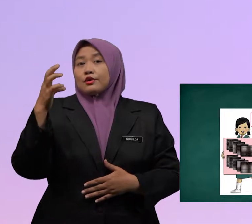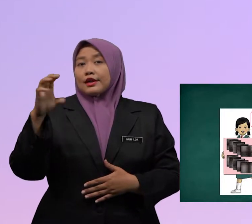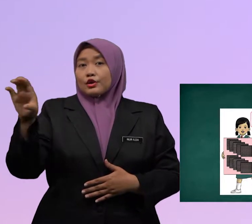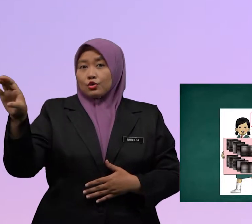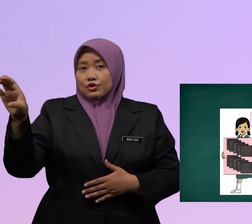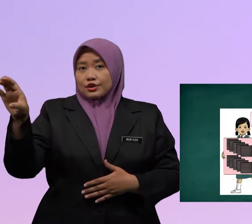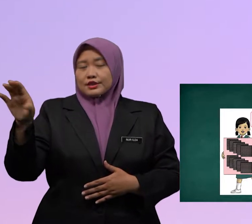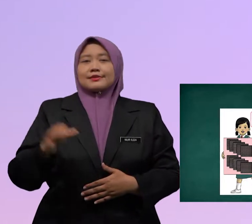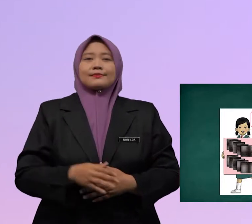10,000.